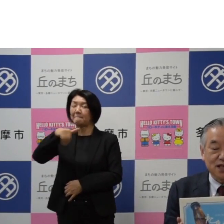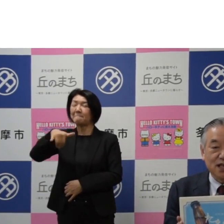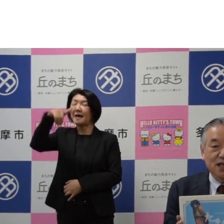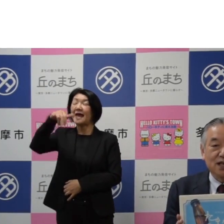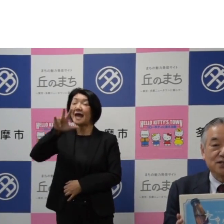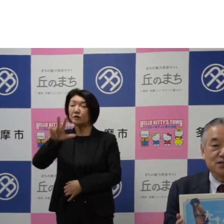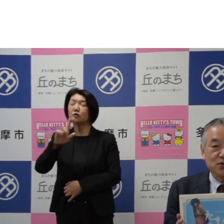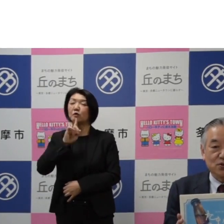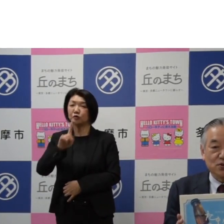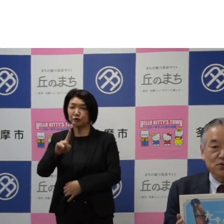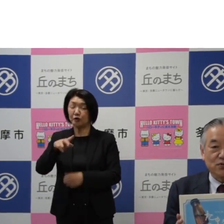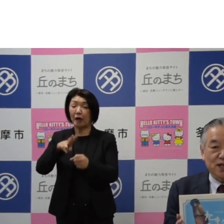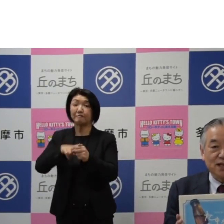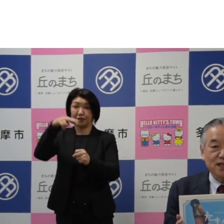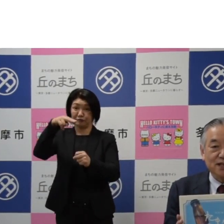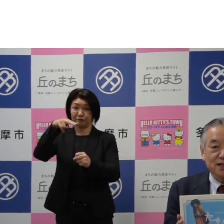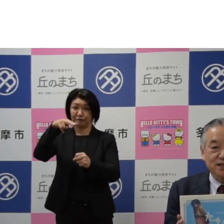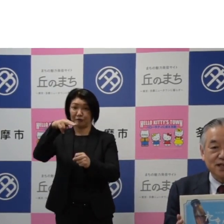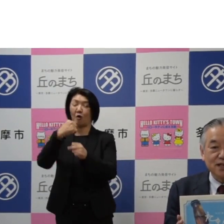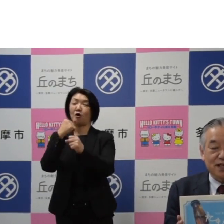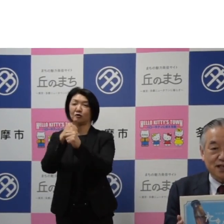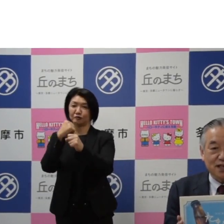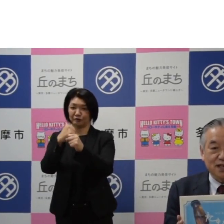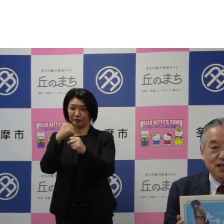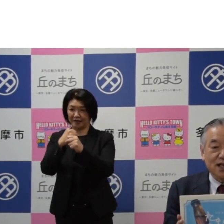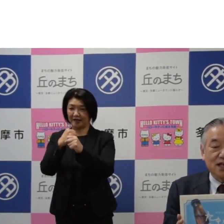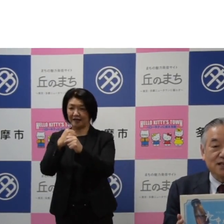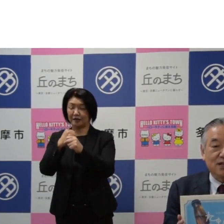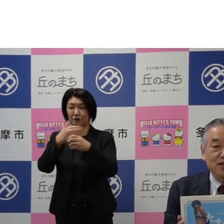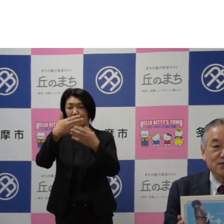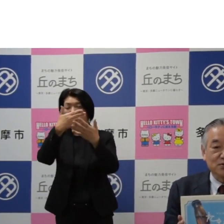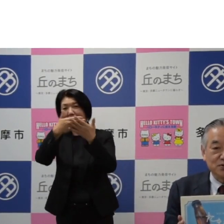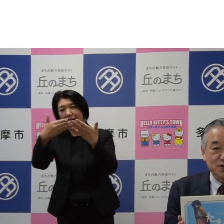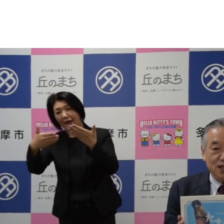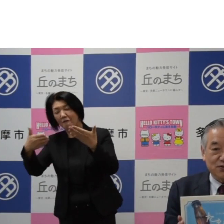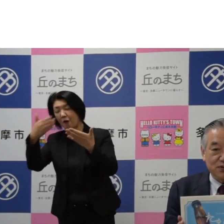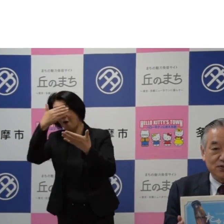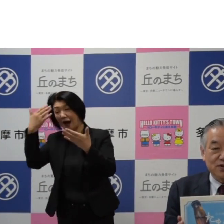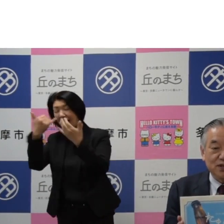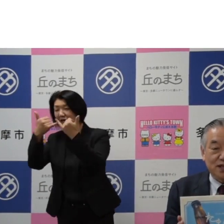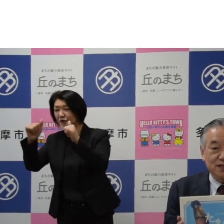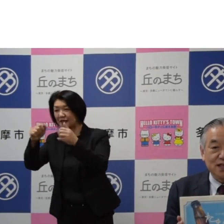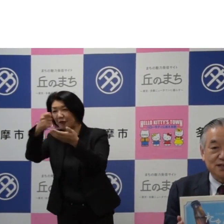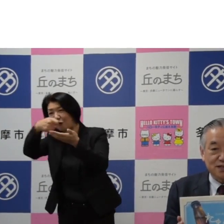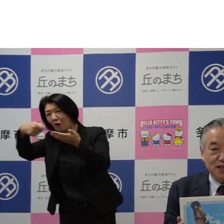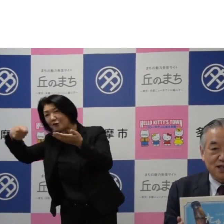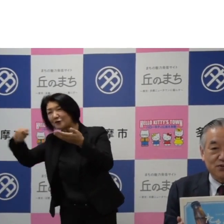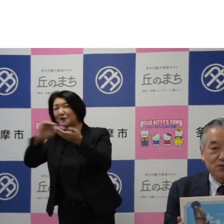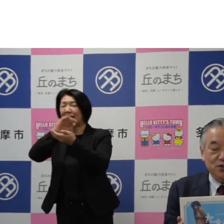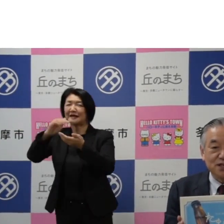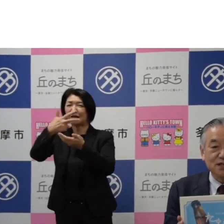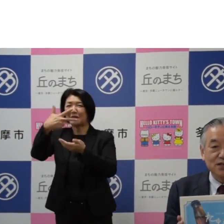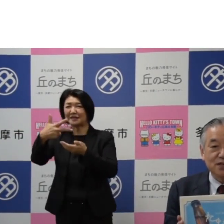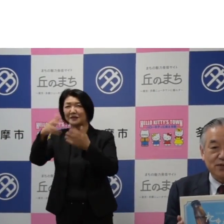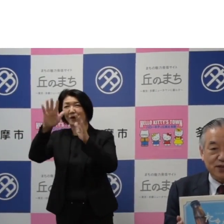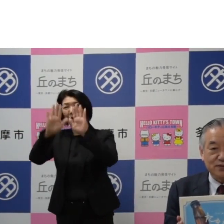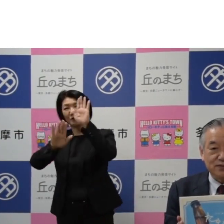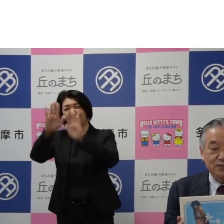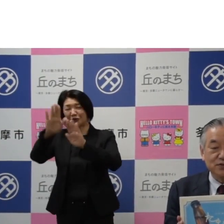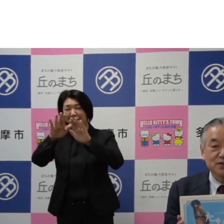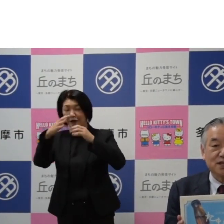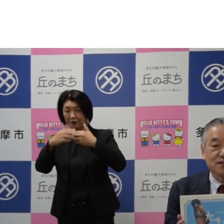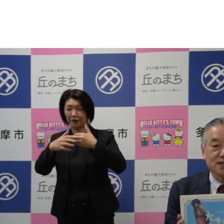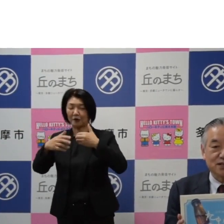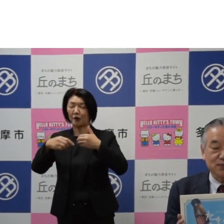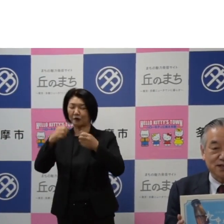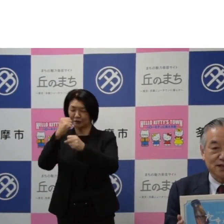し、地元の若手デザイナーが多摩市の風景をデザインしたオリジナルラベル